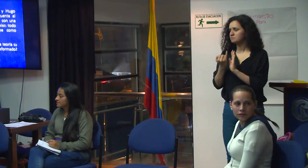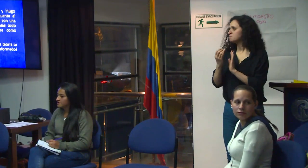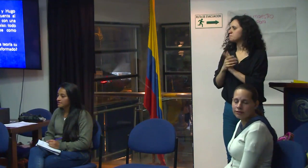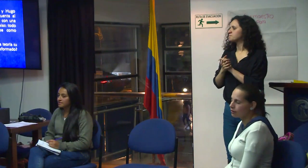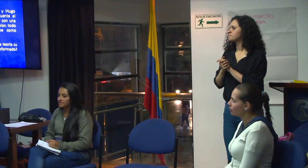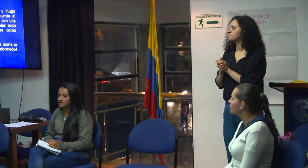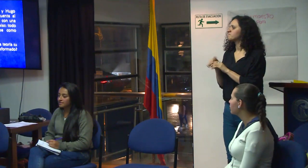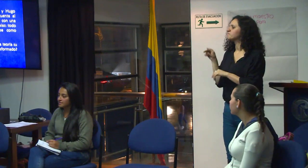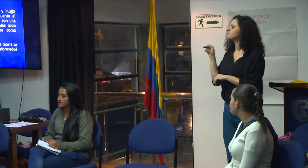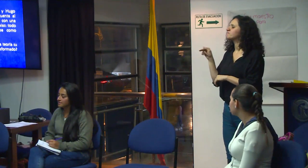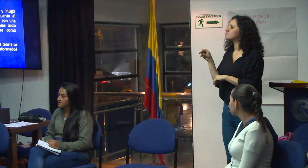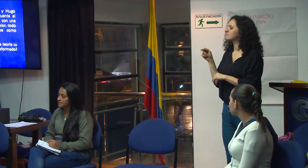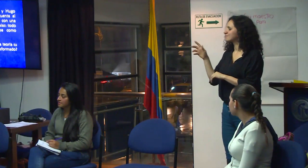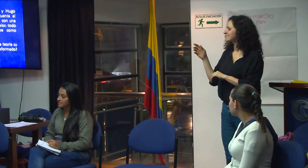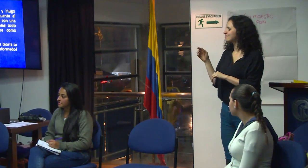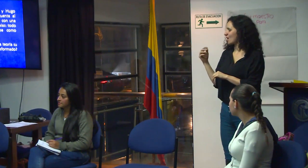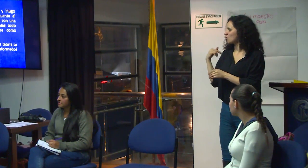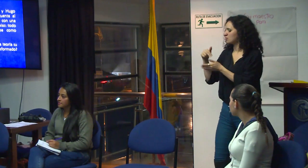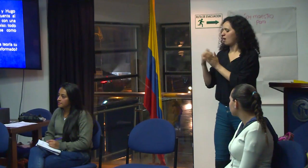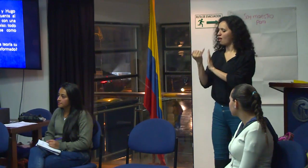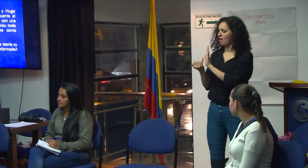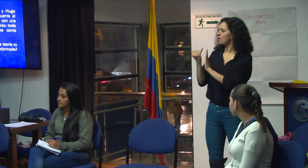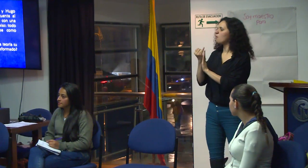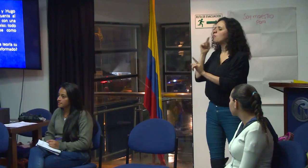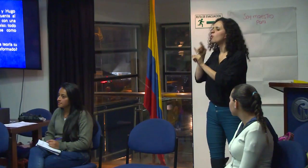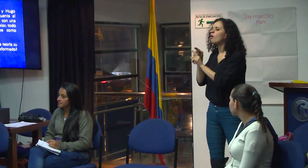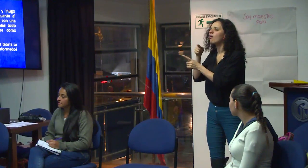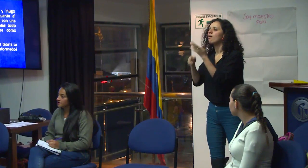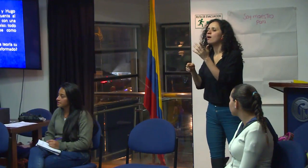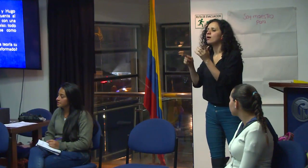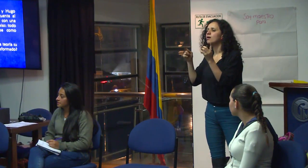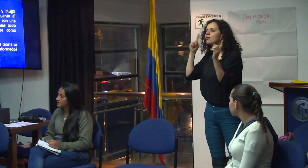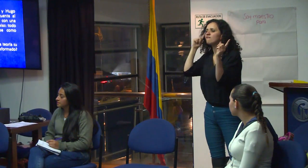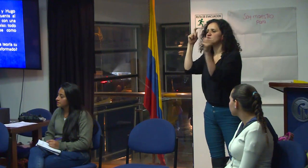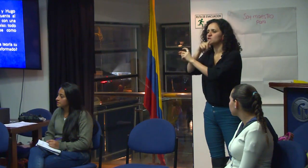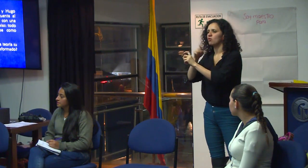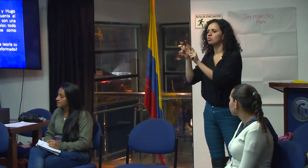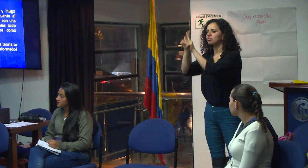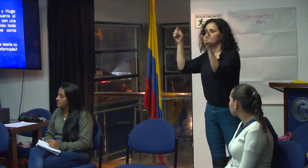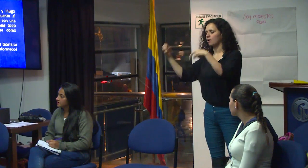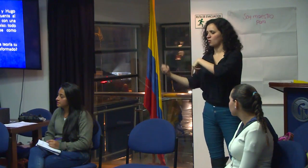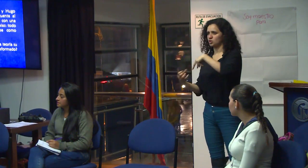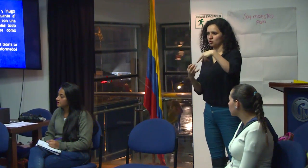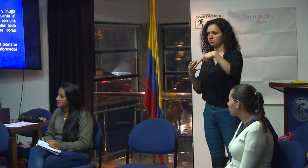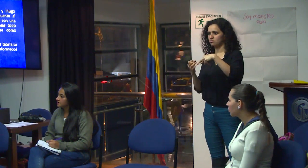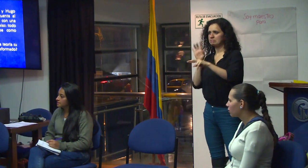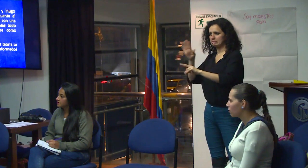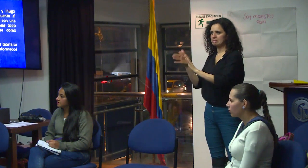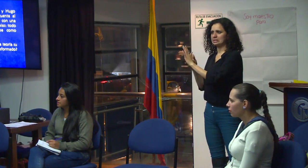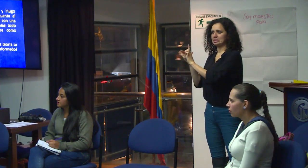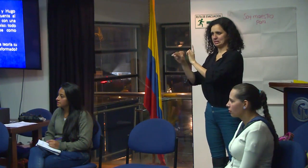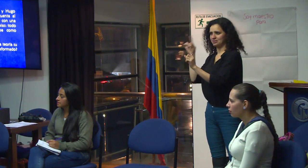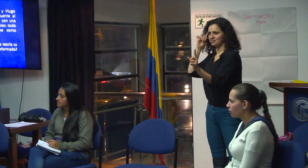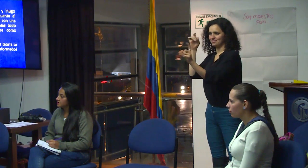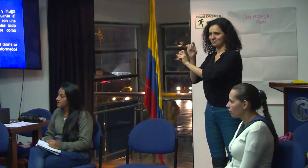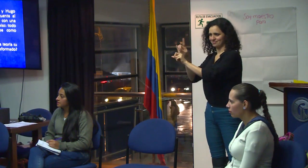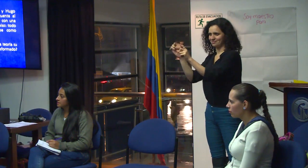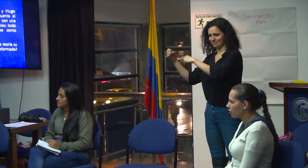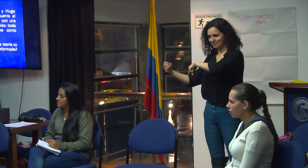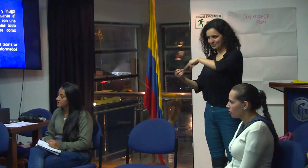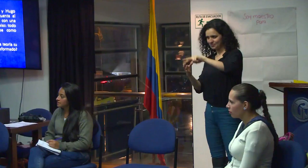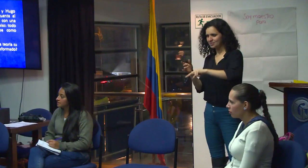Él hace unas caricaturas de reflexión y crítica a la educación. En una de ellas hay varios cuadros